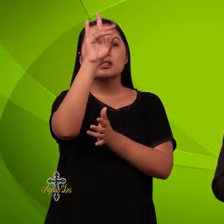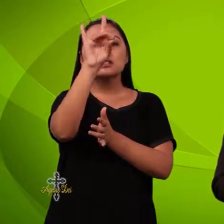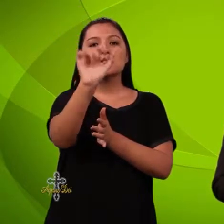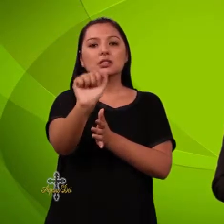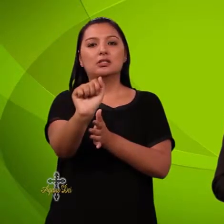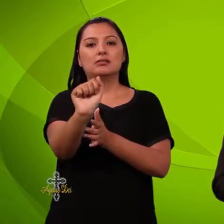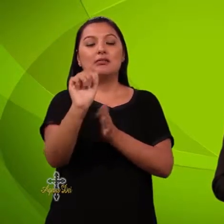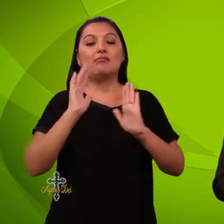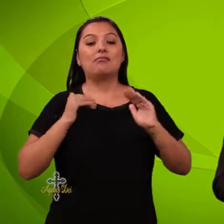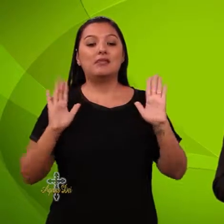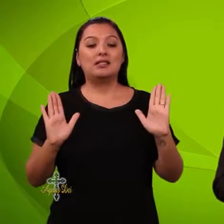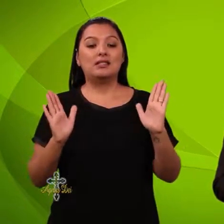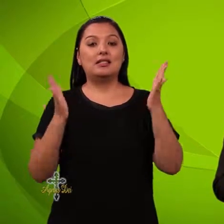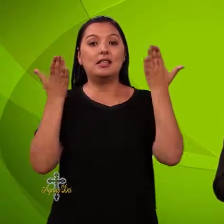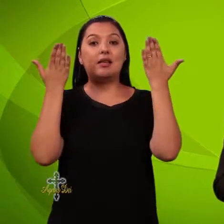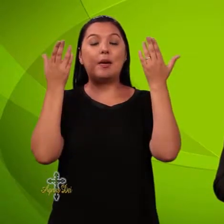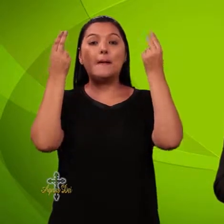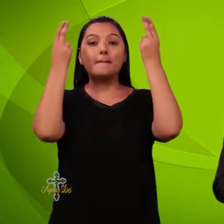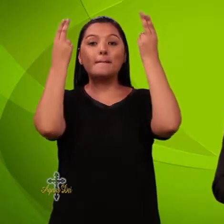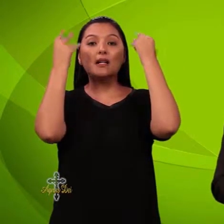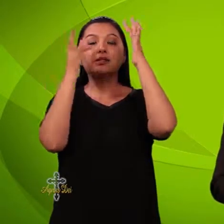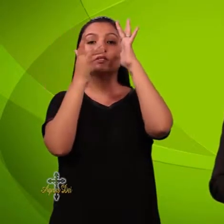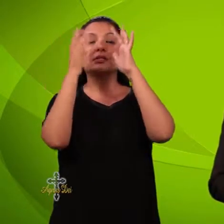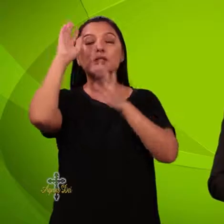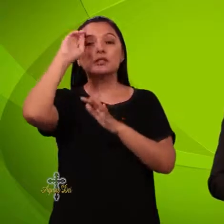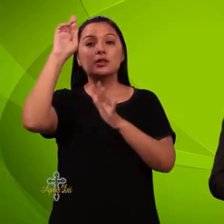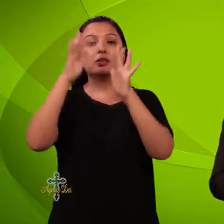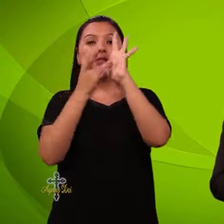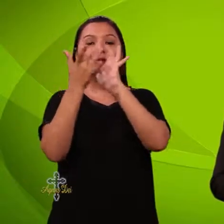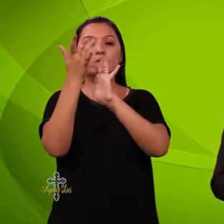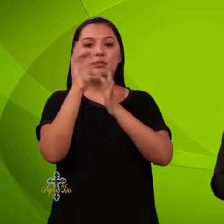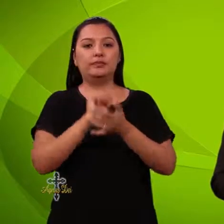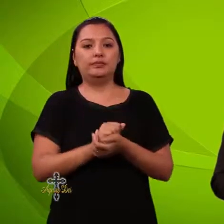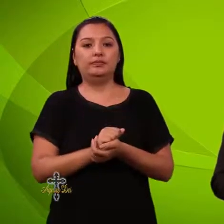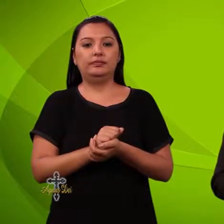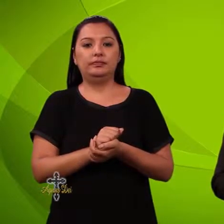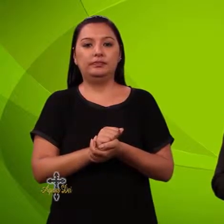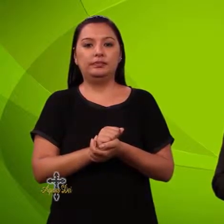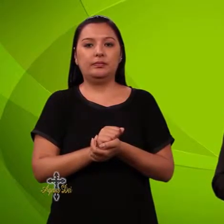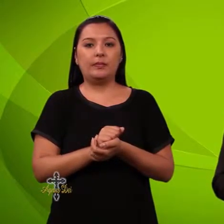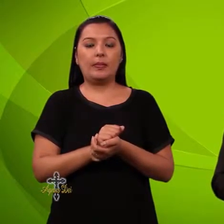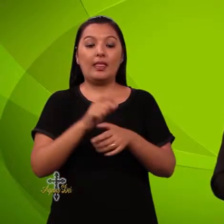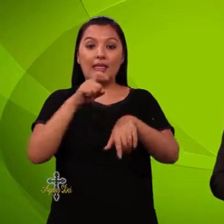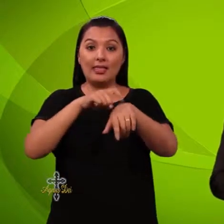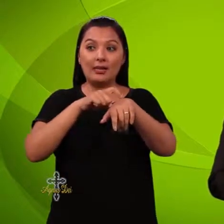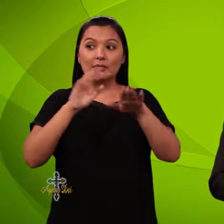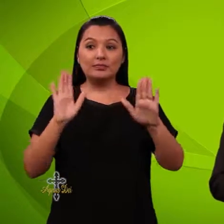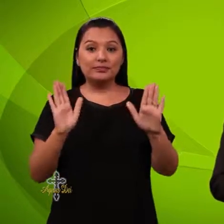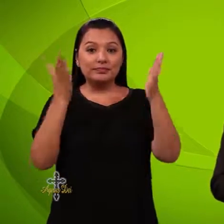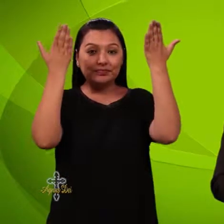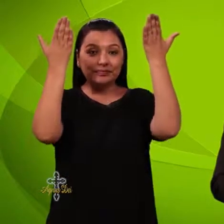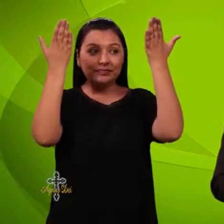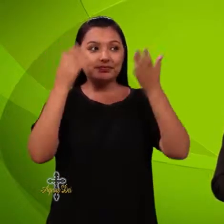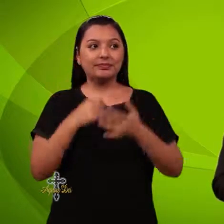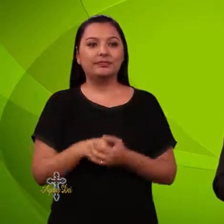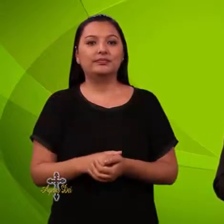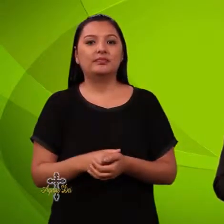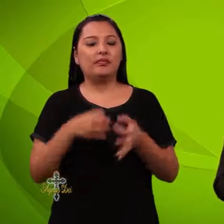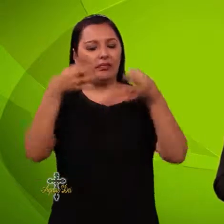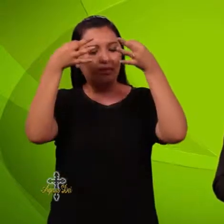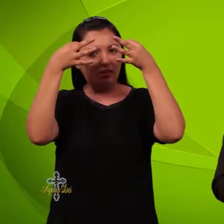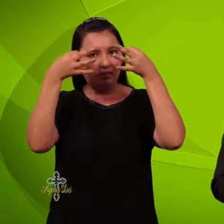promoveu na sua posição o bem do outro. Por isso que a santidade não